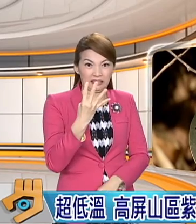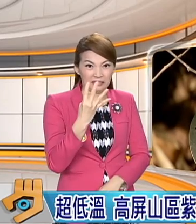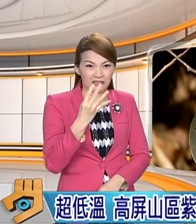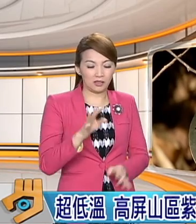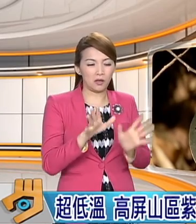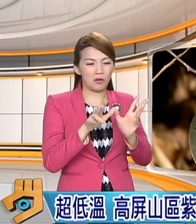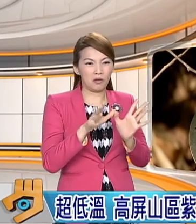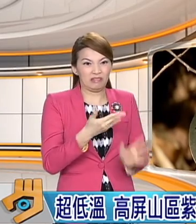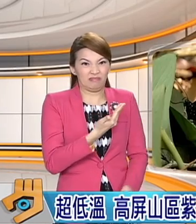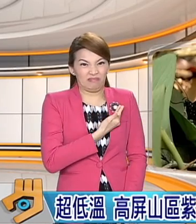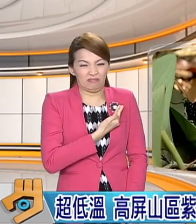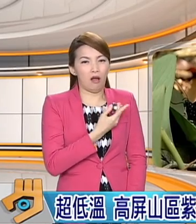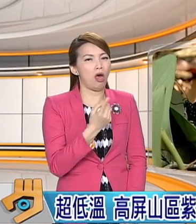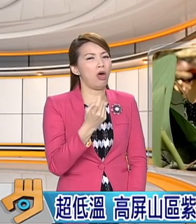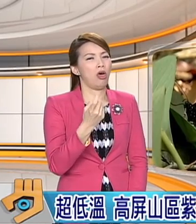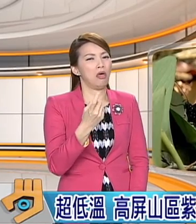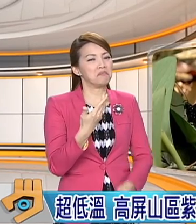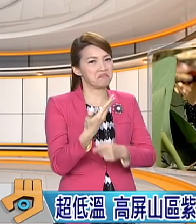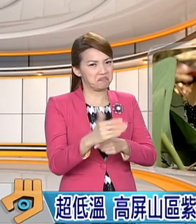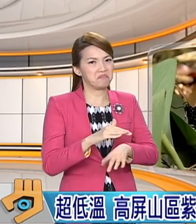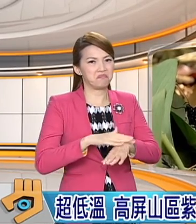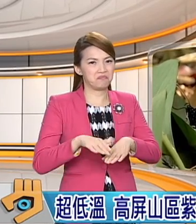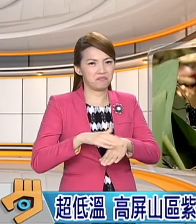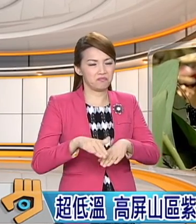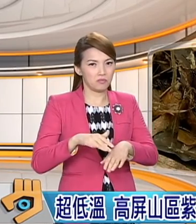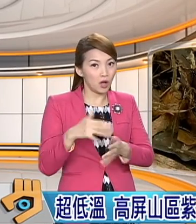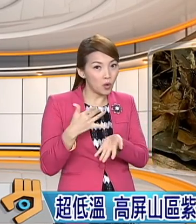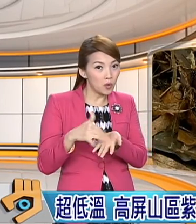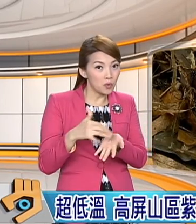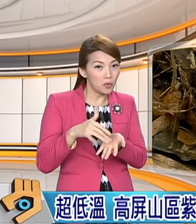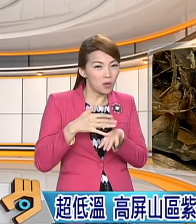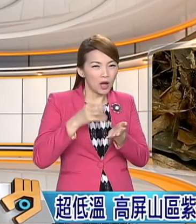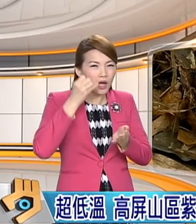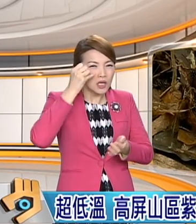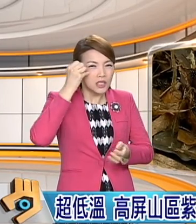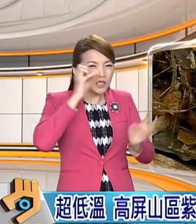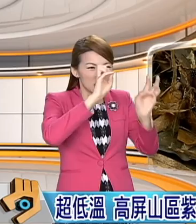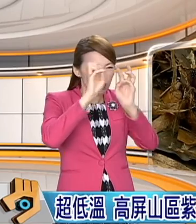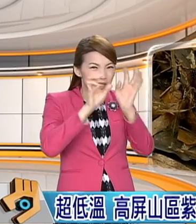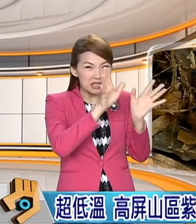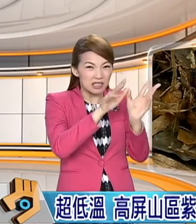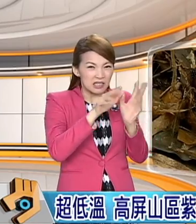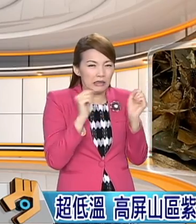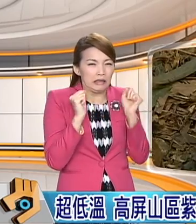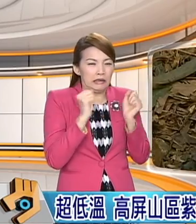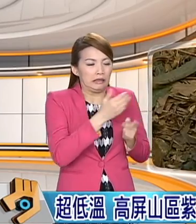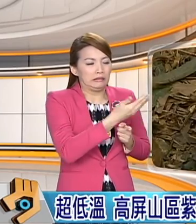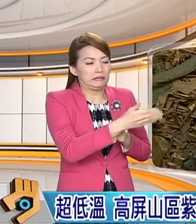亡的温度是4度。初步统计，有将近2000只紫斑蝶被冻死。